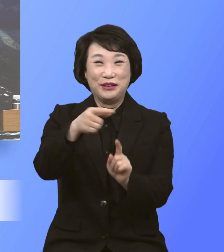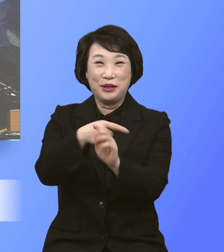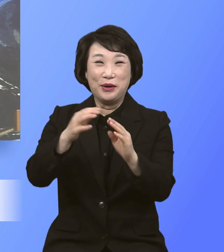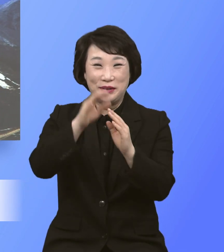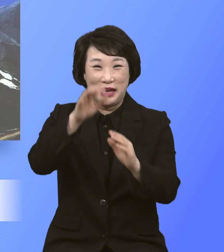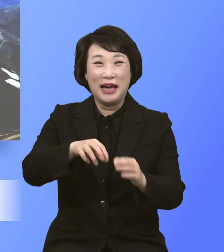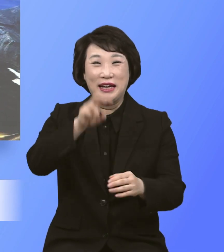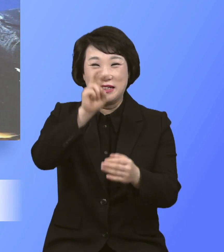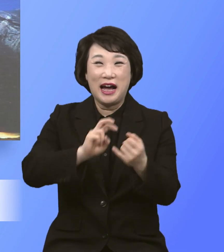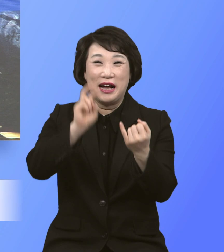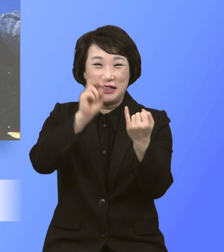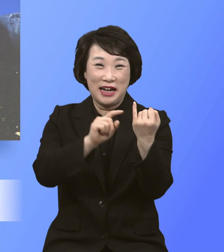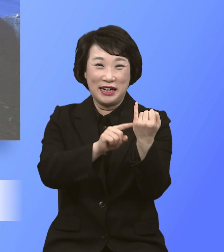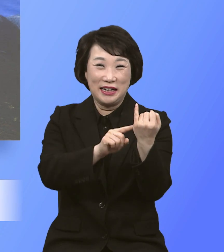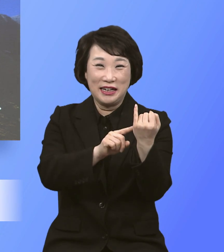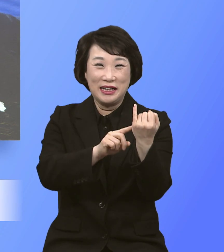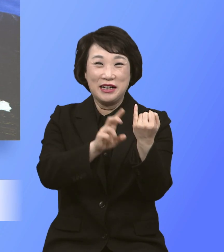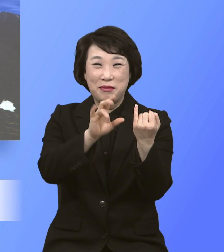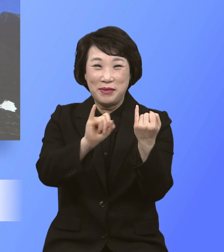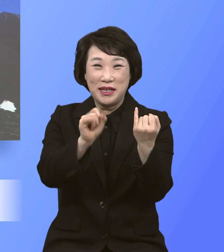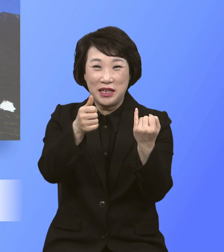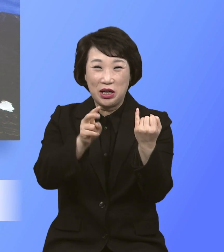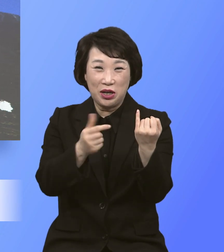집사 막내가요,